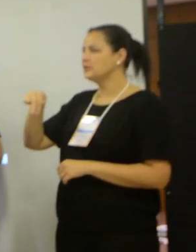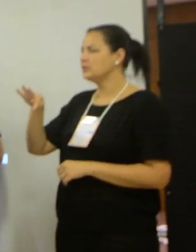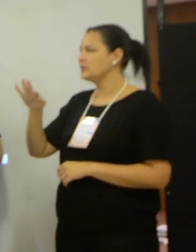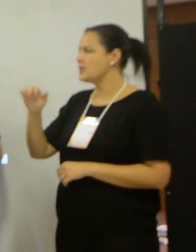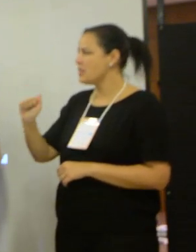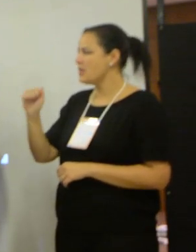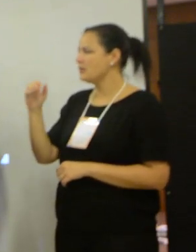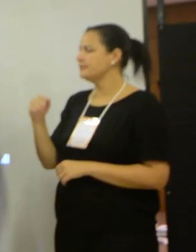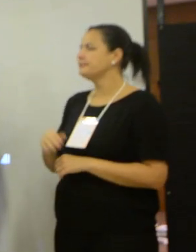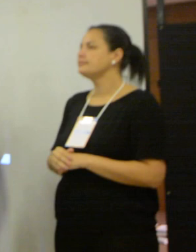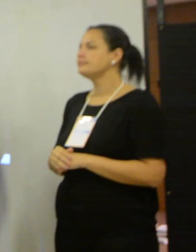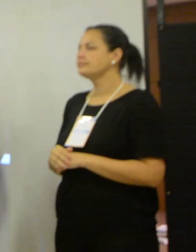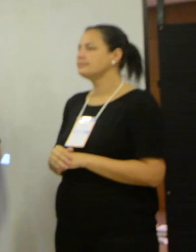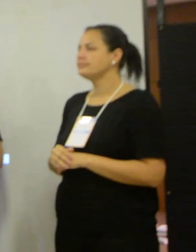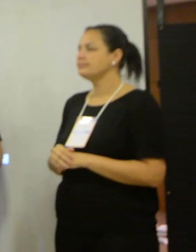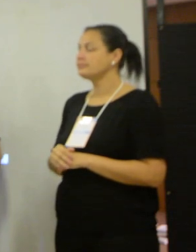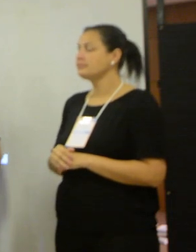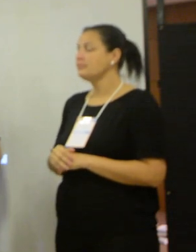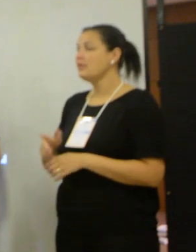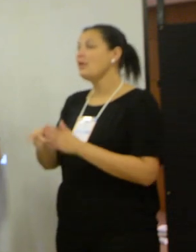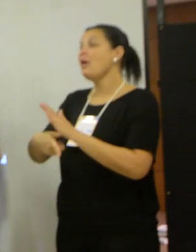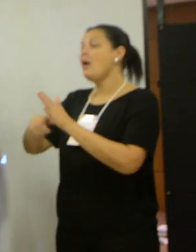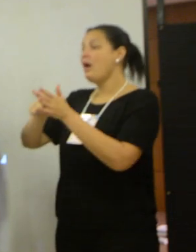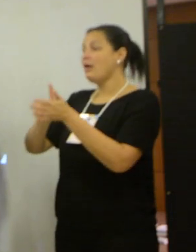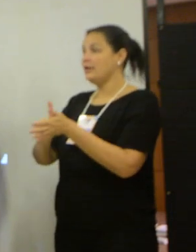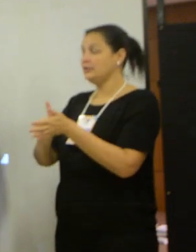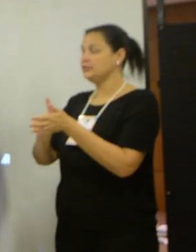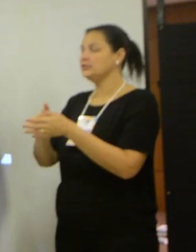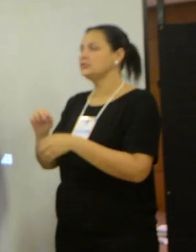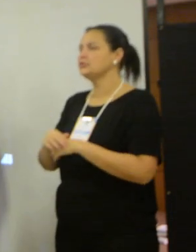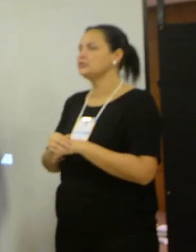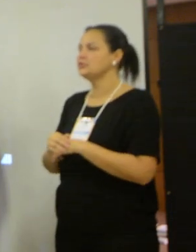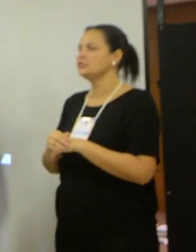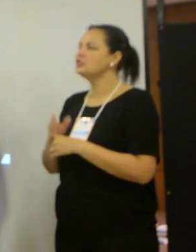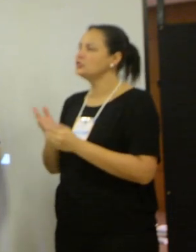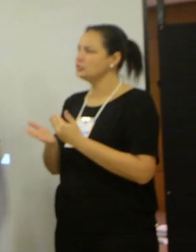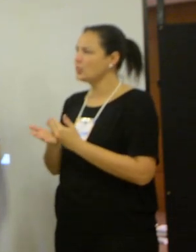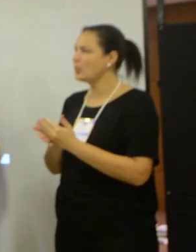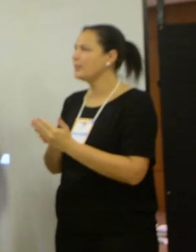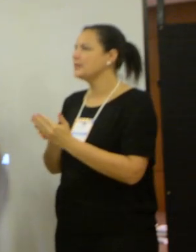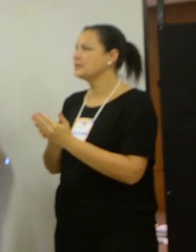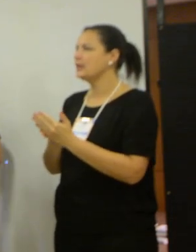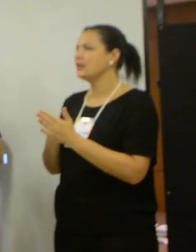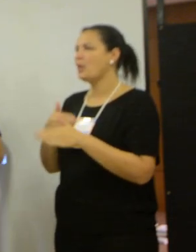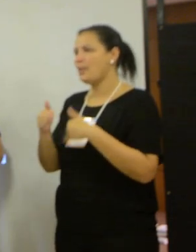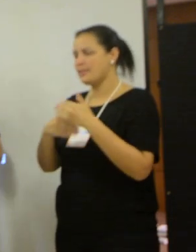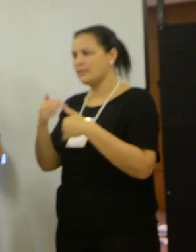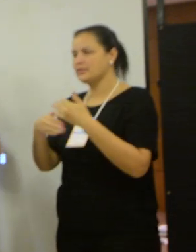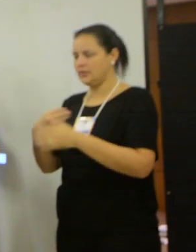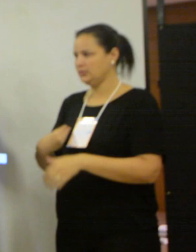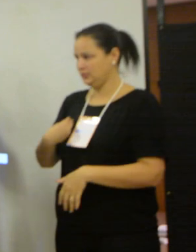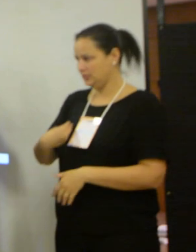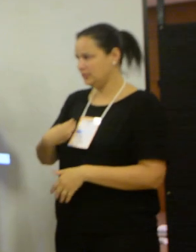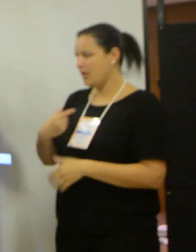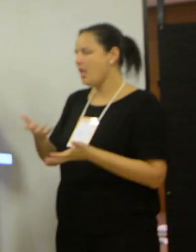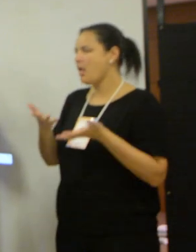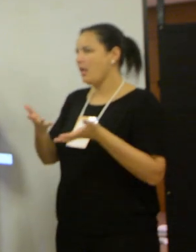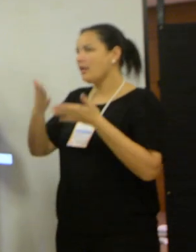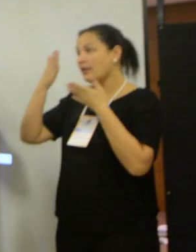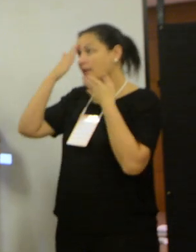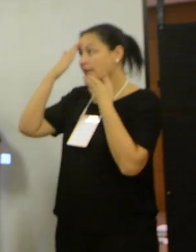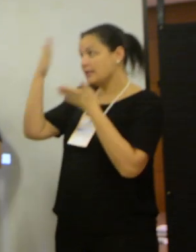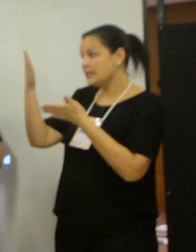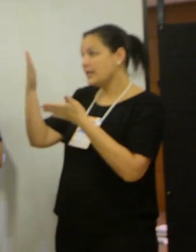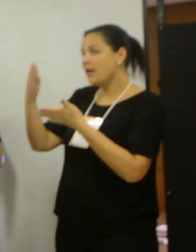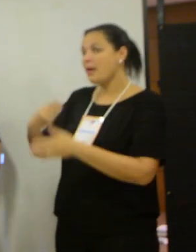nossos trabalhos e conduzirmos esse processo, que é um processo participativo, eu gostaria de agradecer inicialmente a